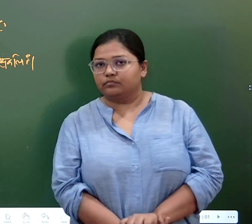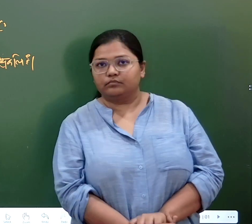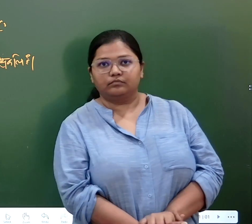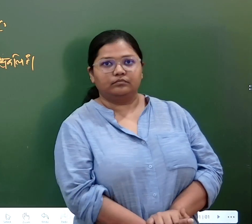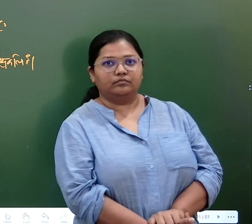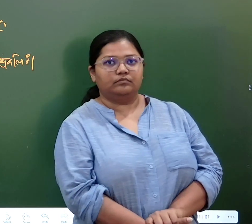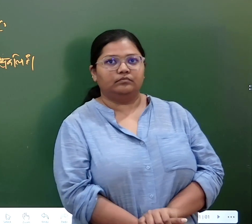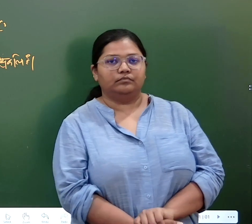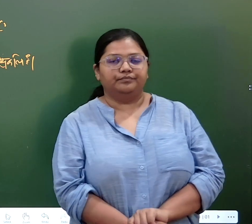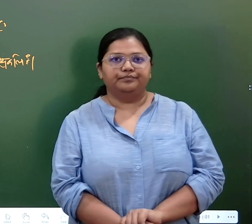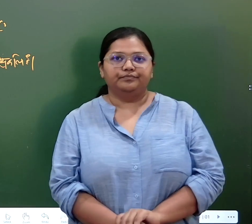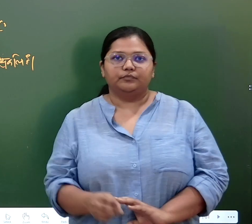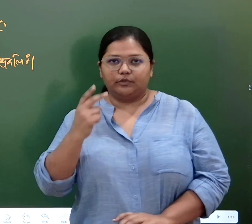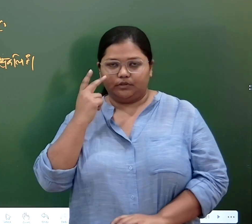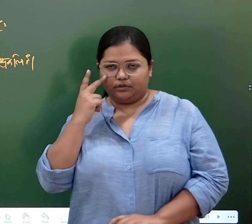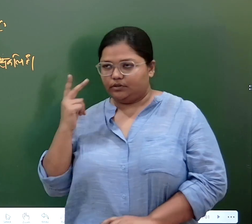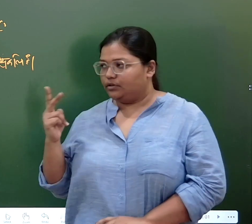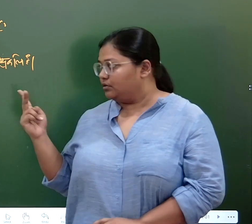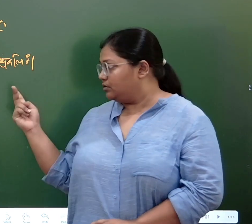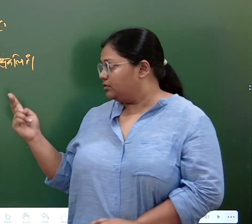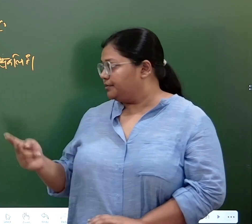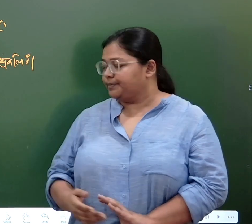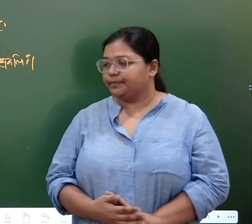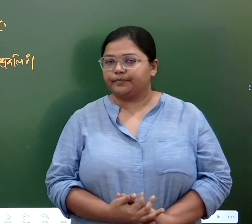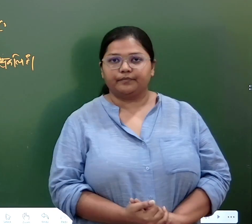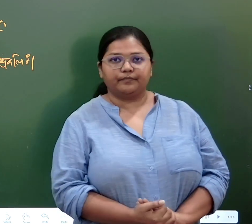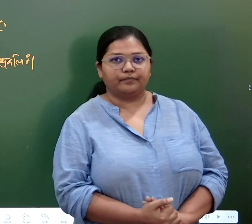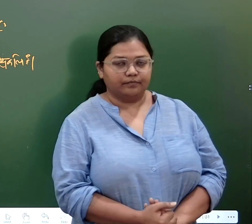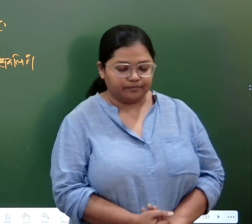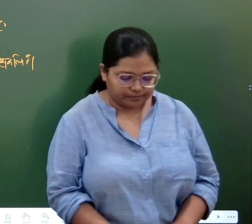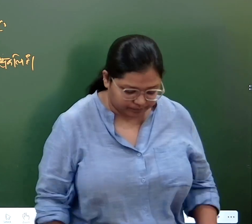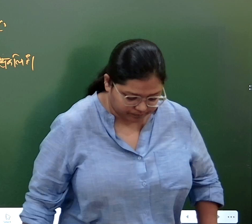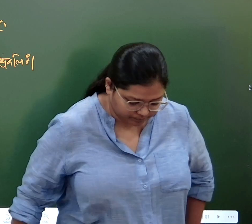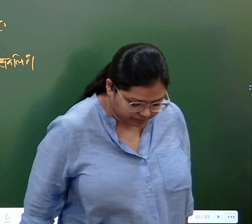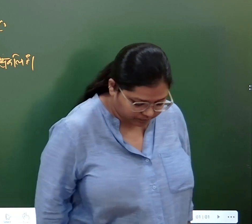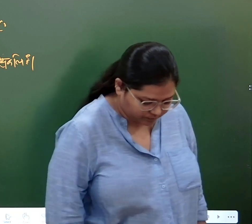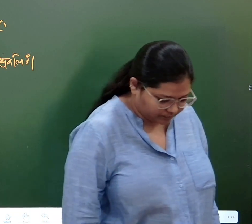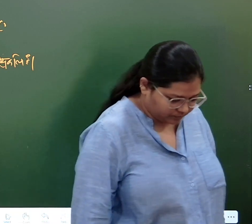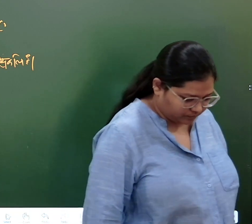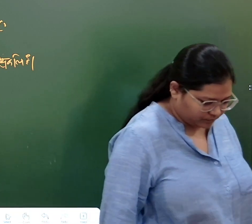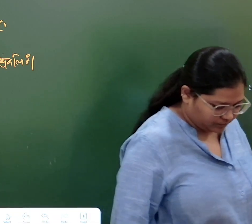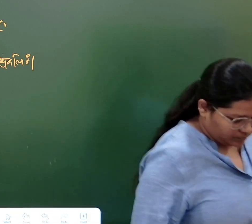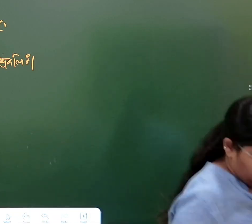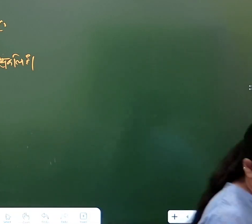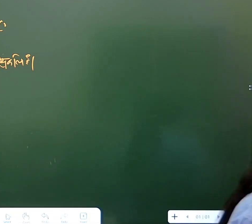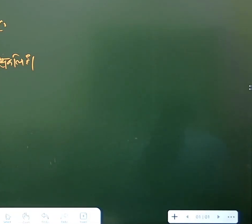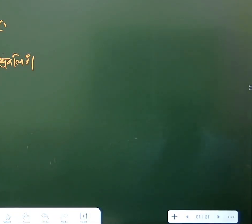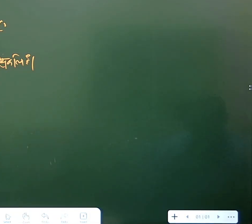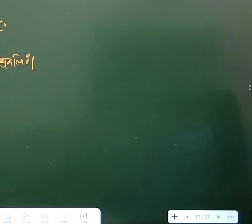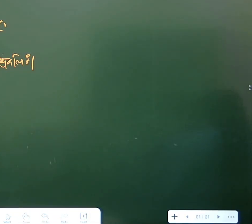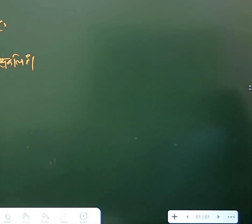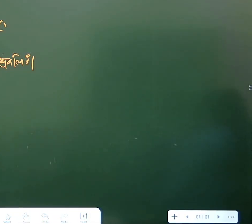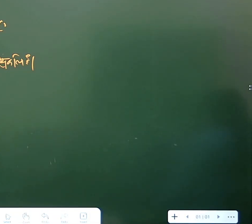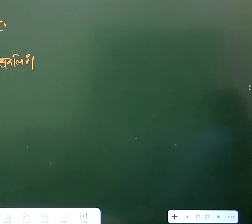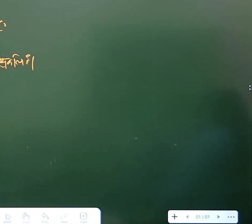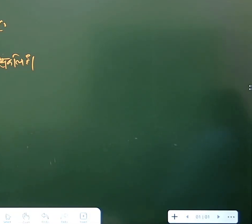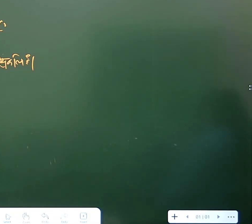तुकाराम लिख लिए क्या? इनका लिखो कि ये जहांगीर के समकालीन थे,